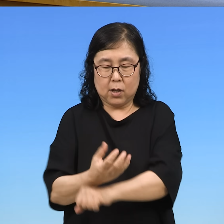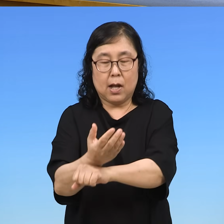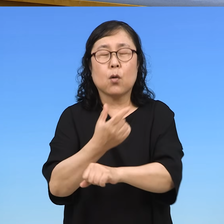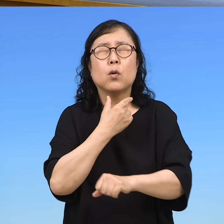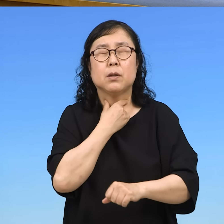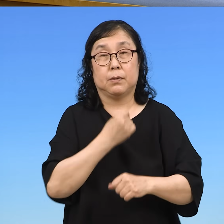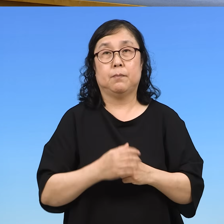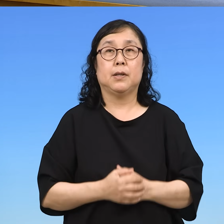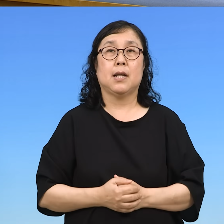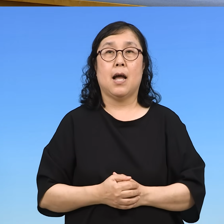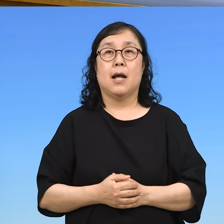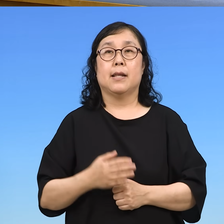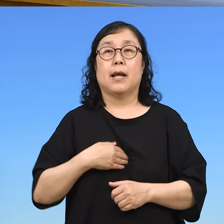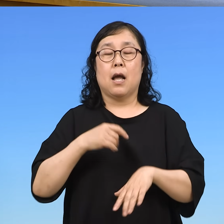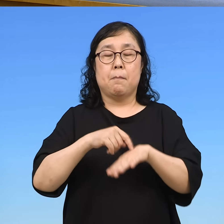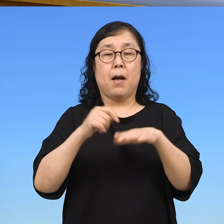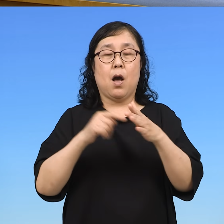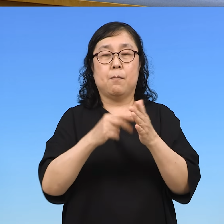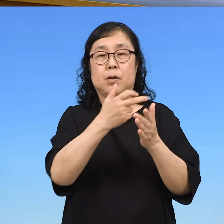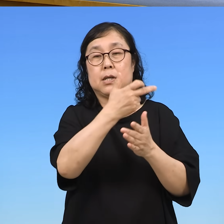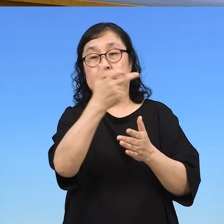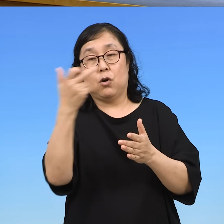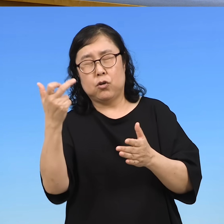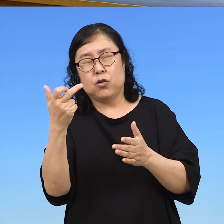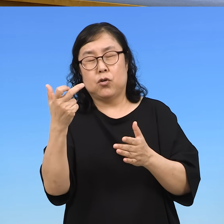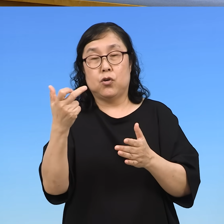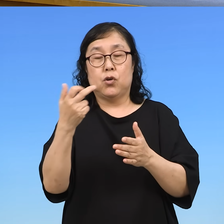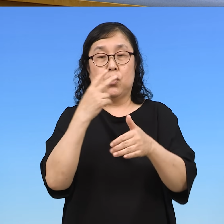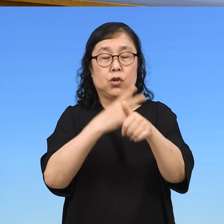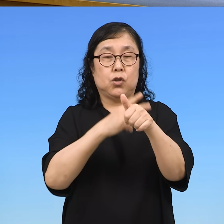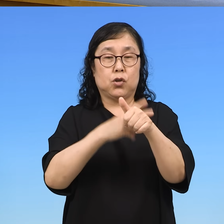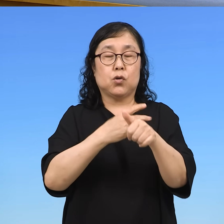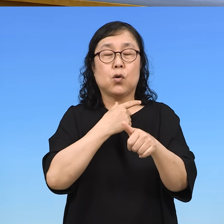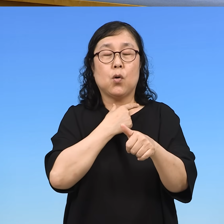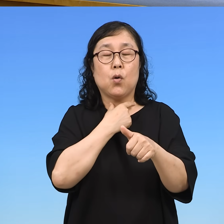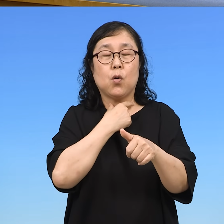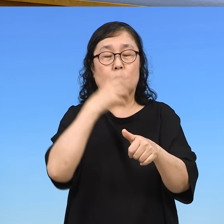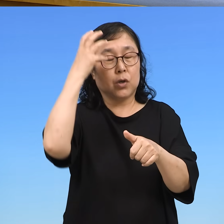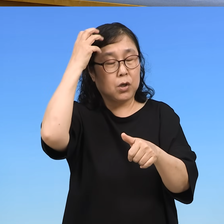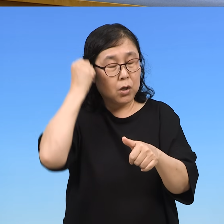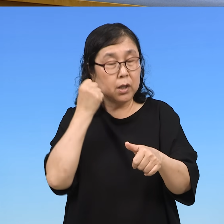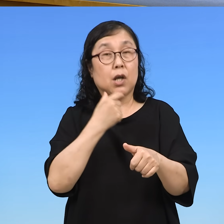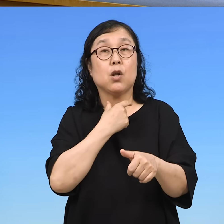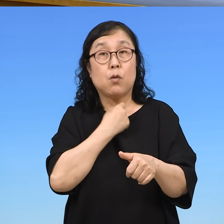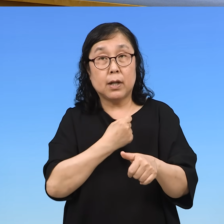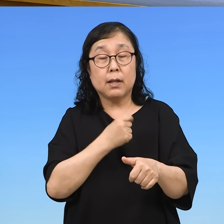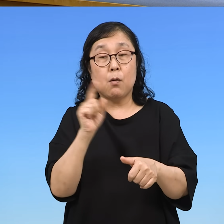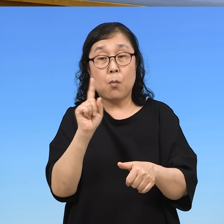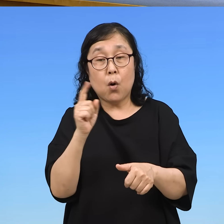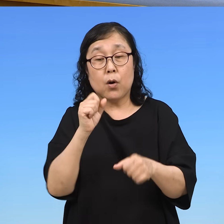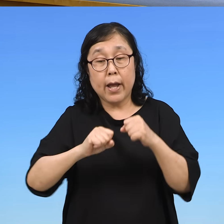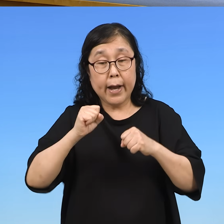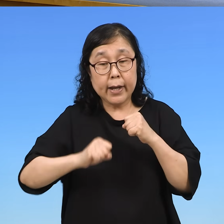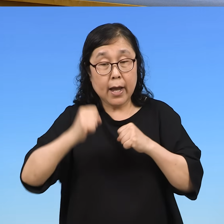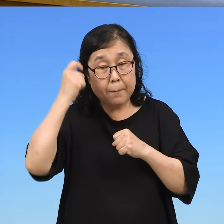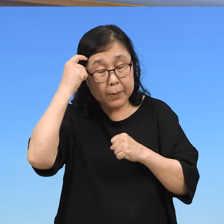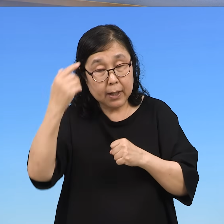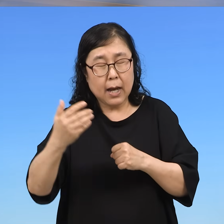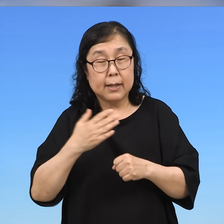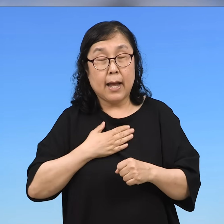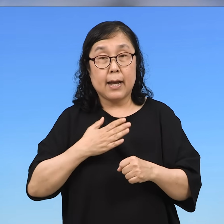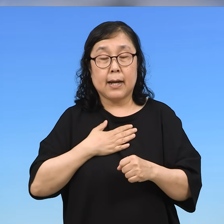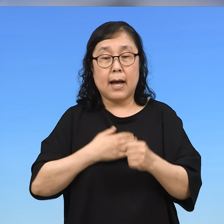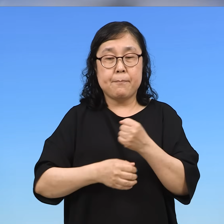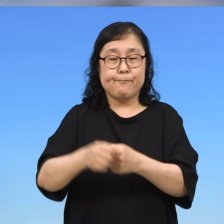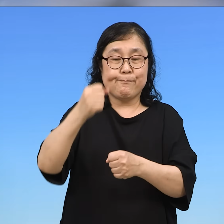제가 우리 교역자들한테 마음을 키워준 그런 스승으로 기억되기를 원한다고 한다면 뭘 해야 되겠습니까?